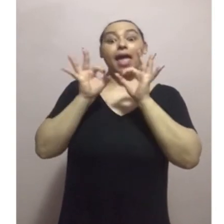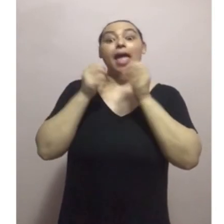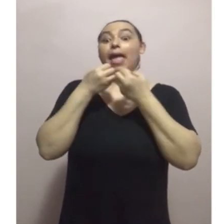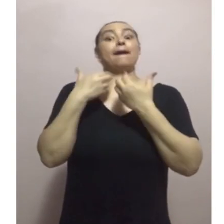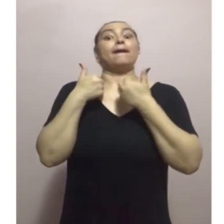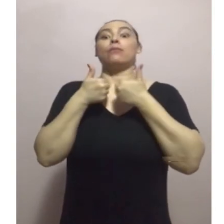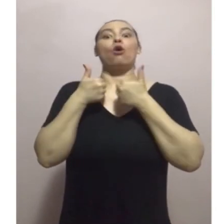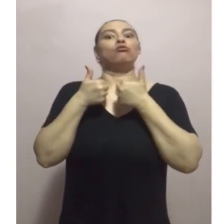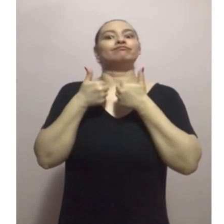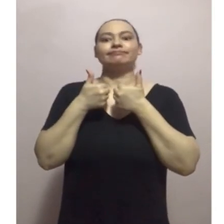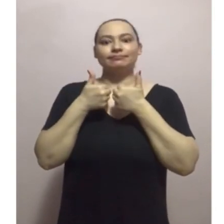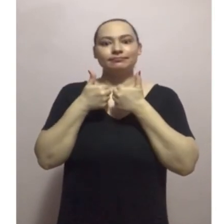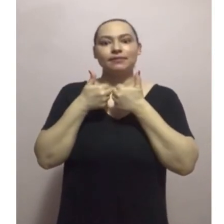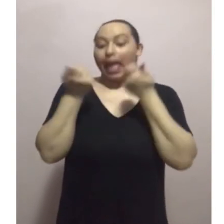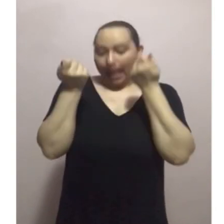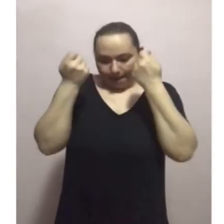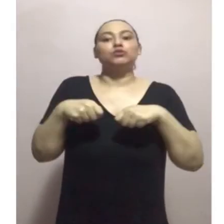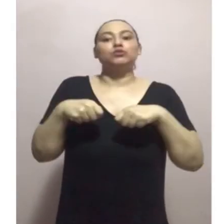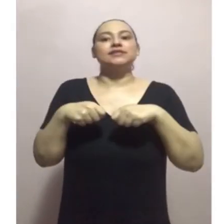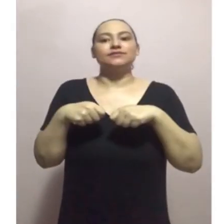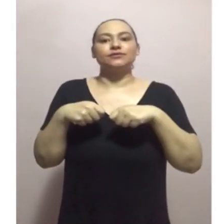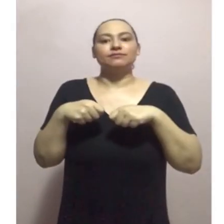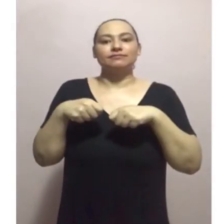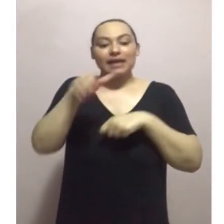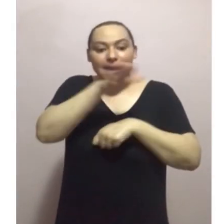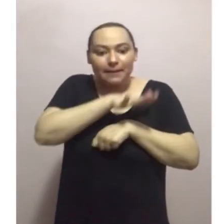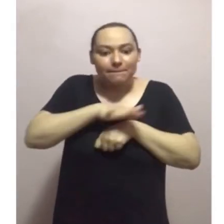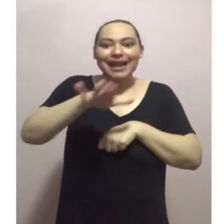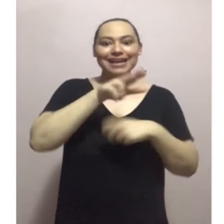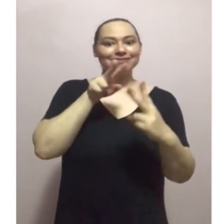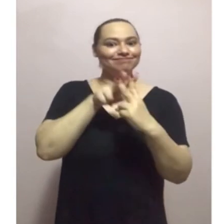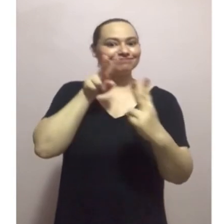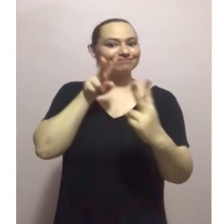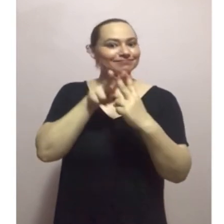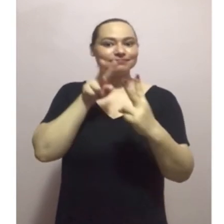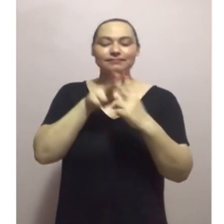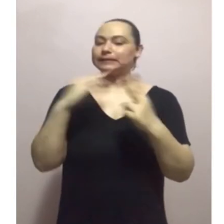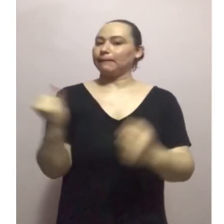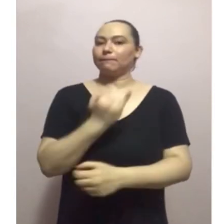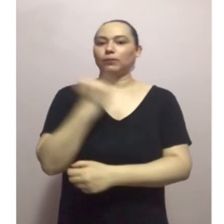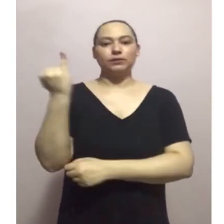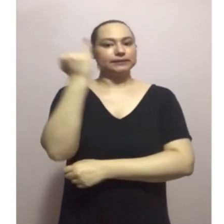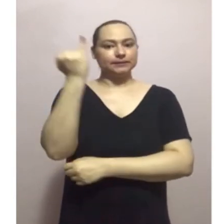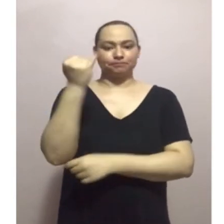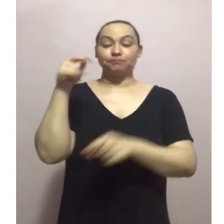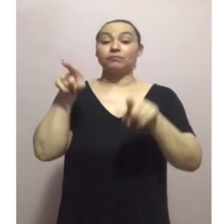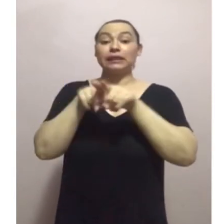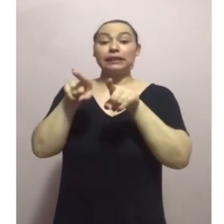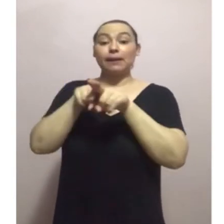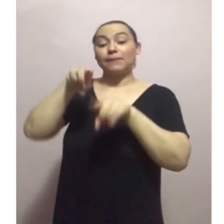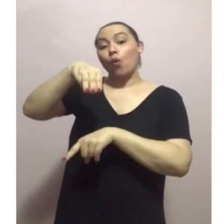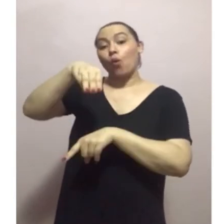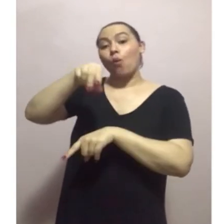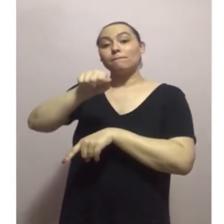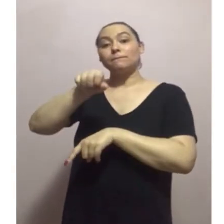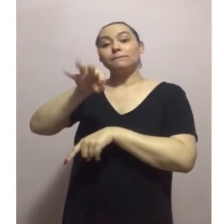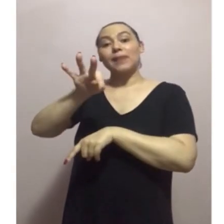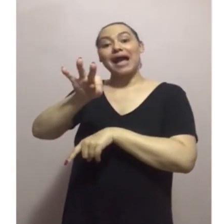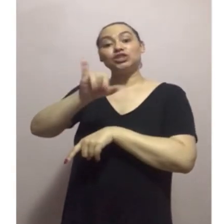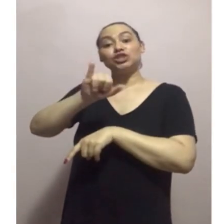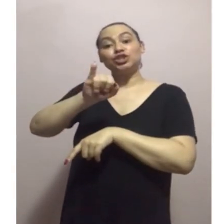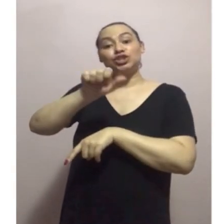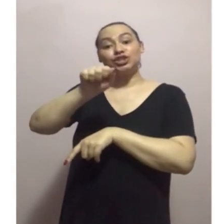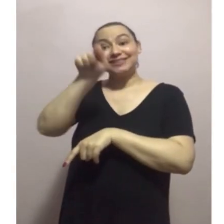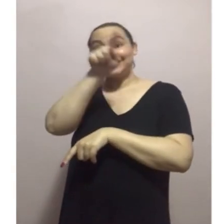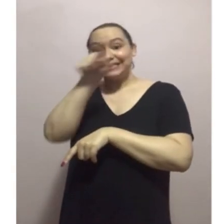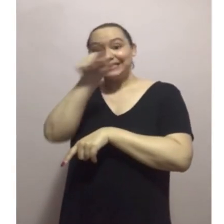essa especialização dentro do ambiente da cena digital. Com ela veio o Matias Umpierres, que fez uma espécie